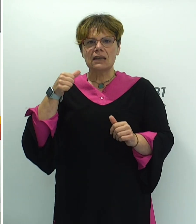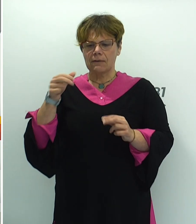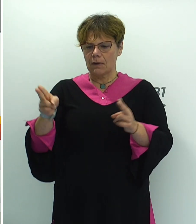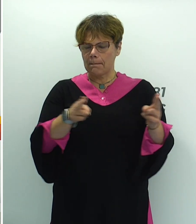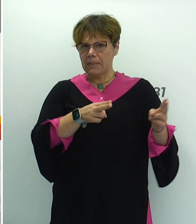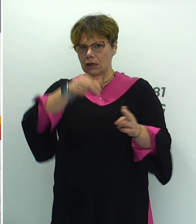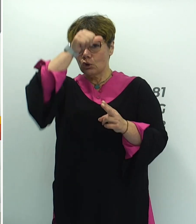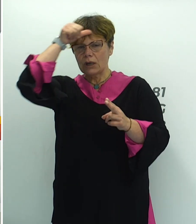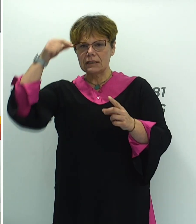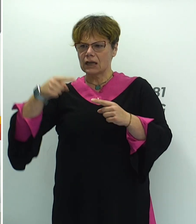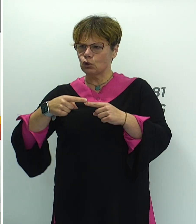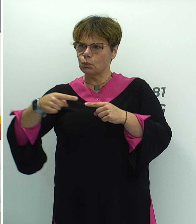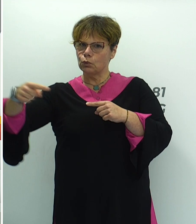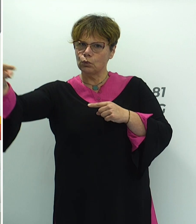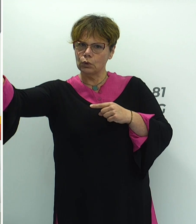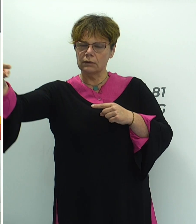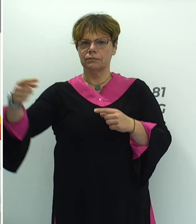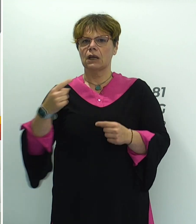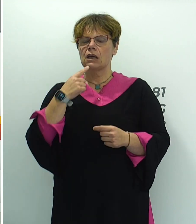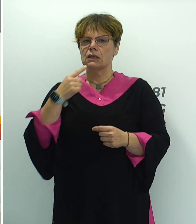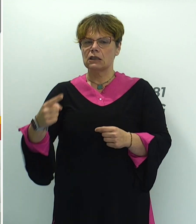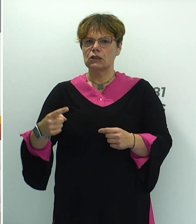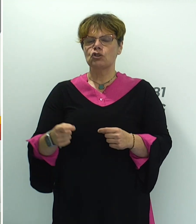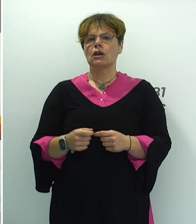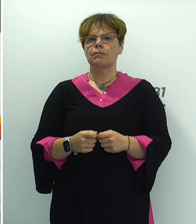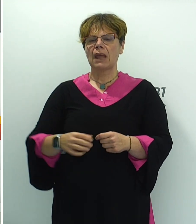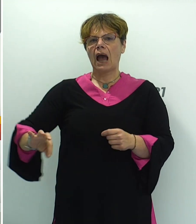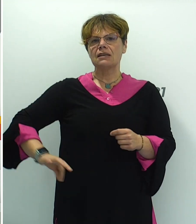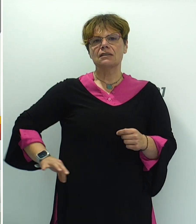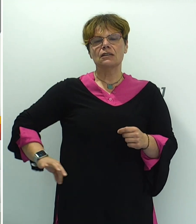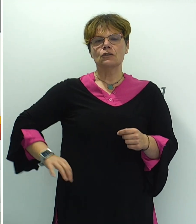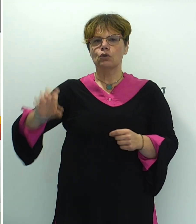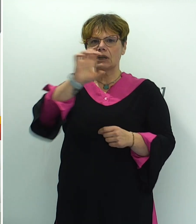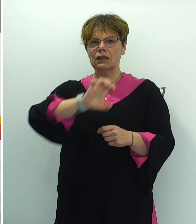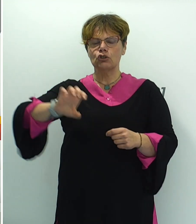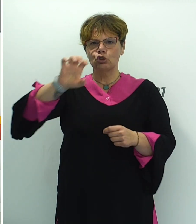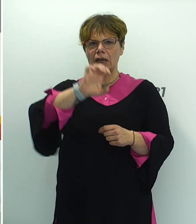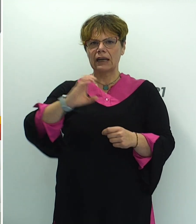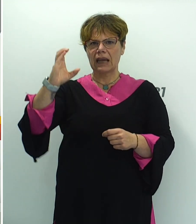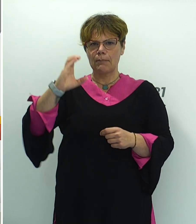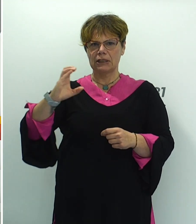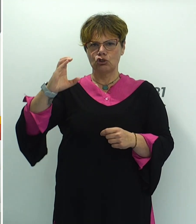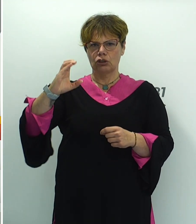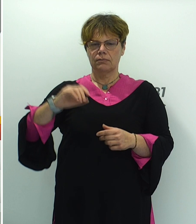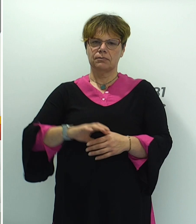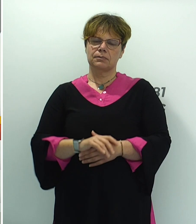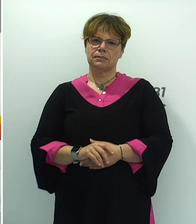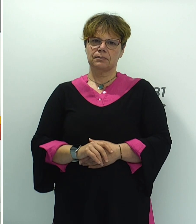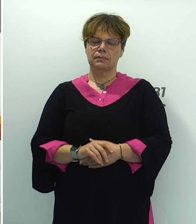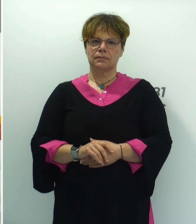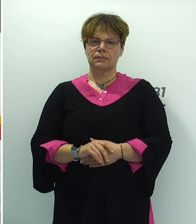stagione. Lo sostiene l'assessore regionale Casucci.